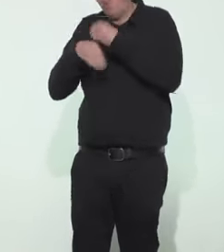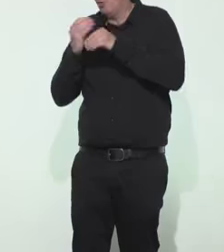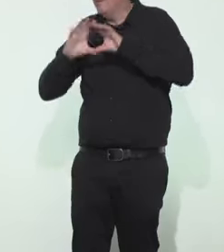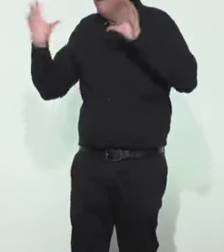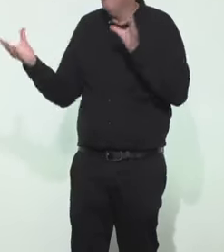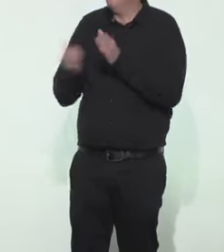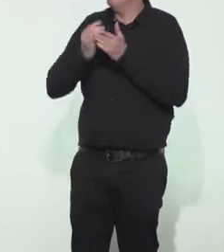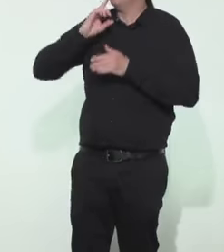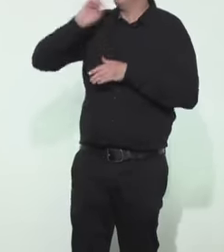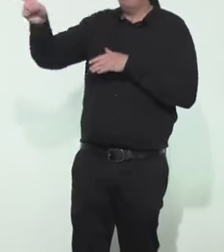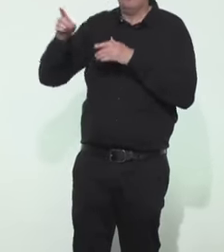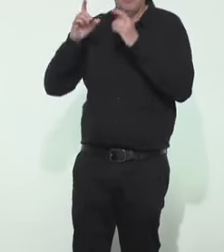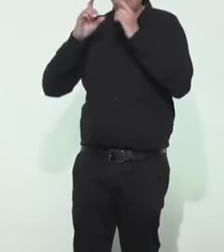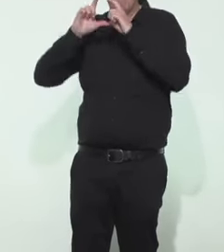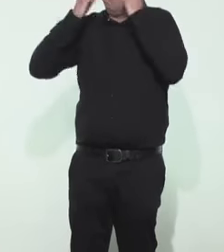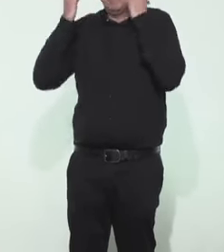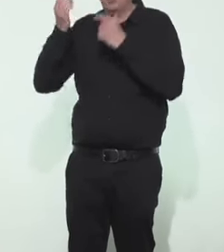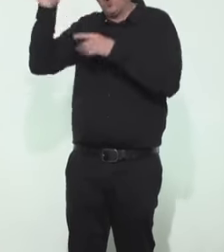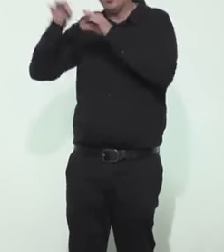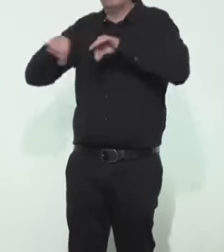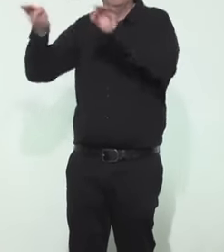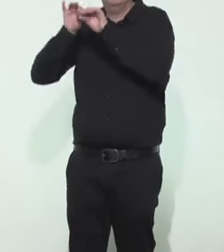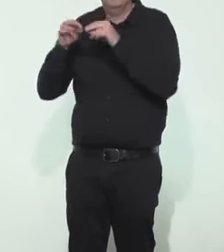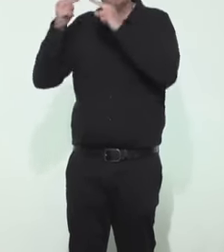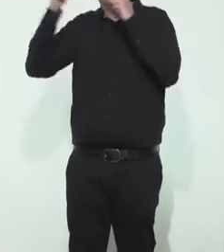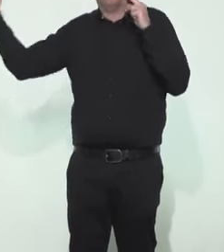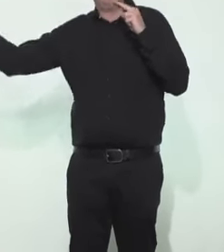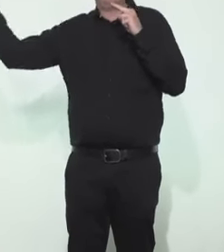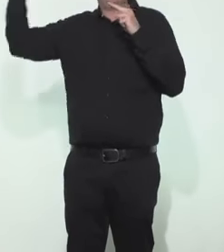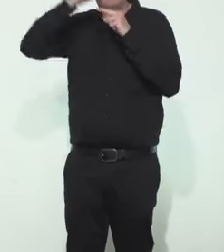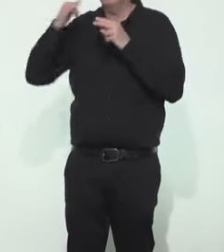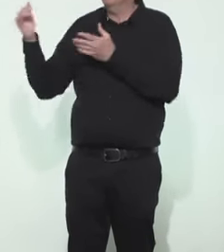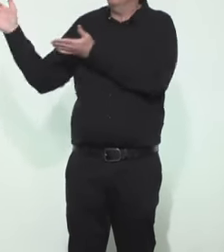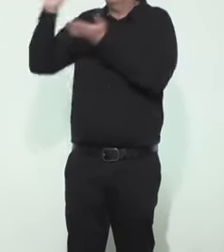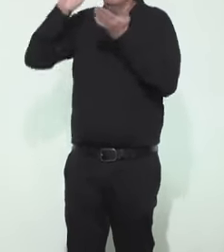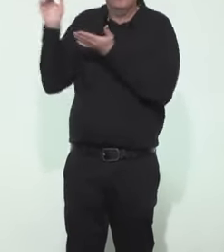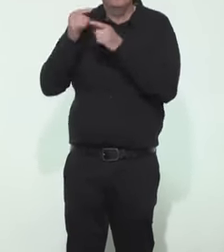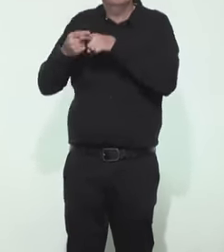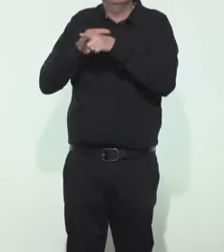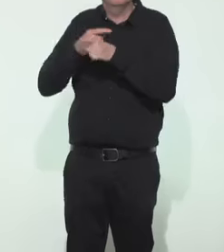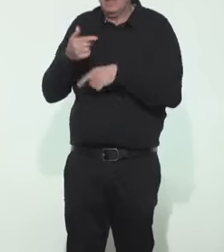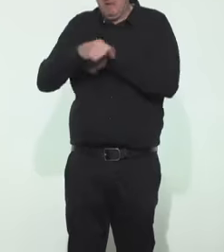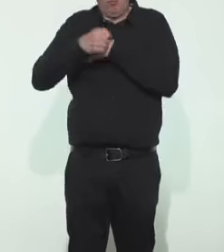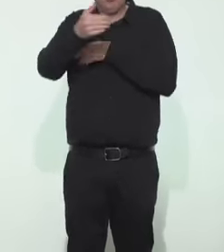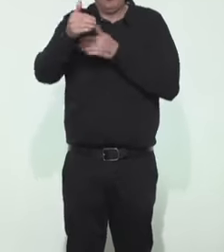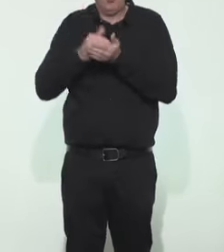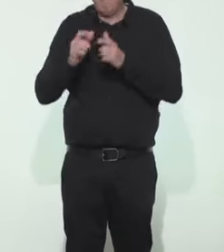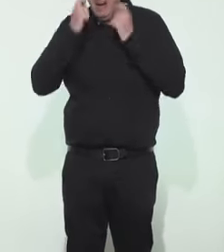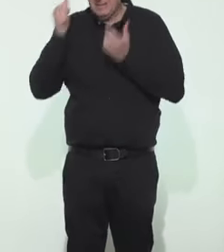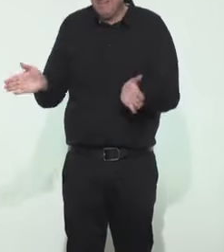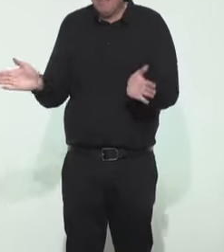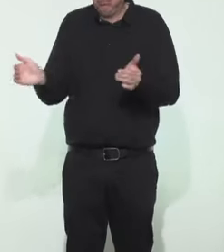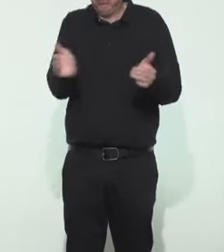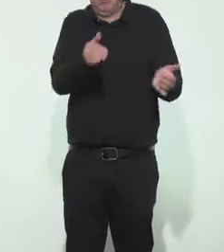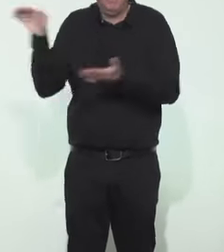aérien qui s'est mise en place et les et les arrivées les livraisons se font au fur et à mesure nous en attendons d'ailleurs encore la semaine prochaine donc cette des